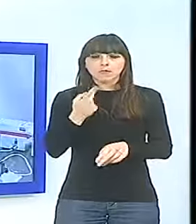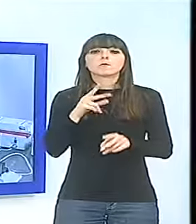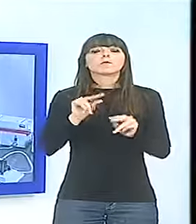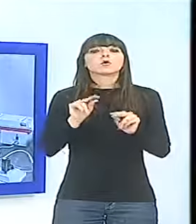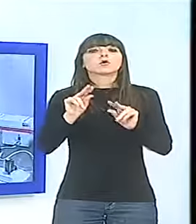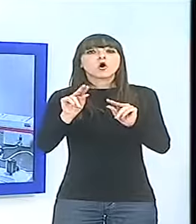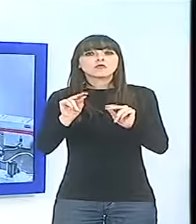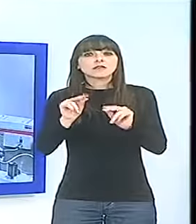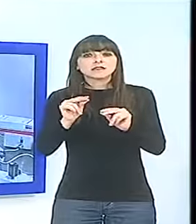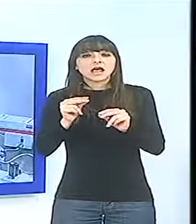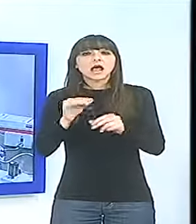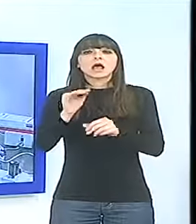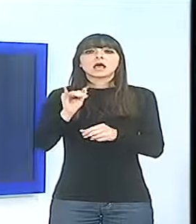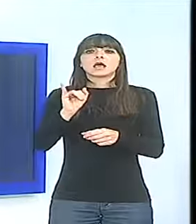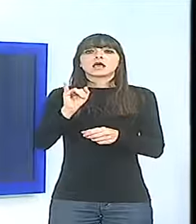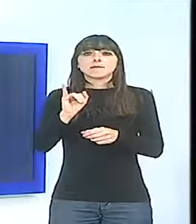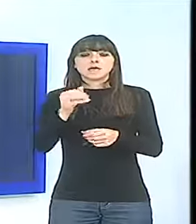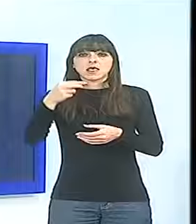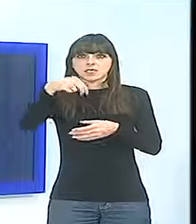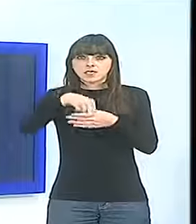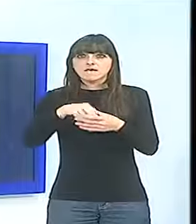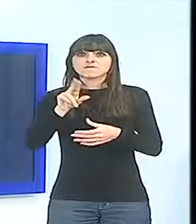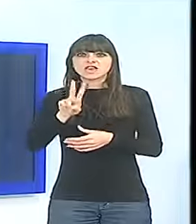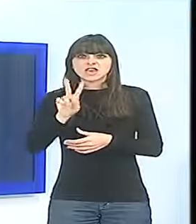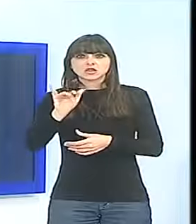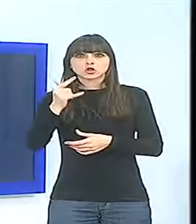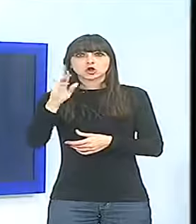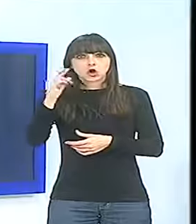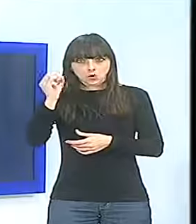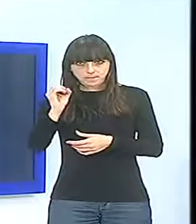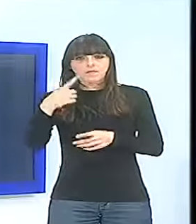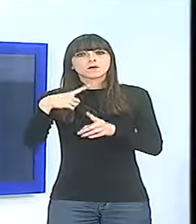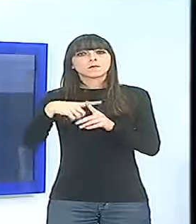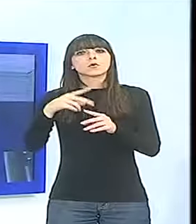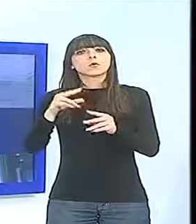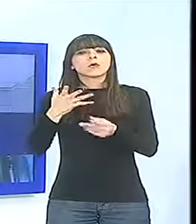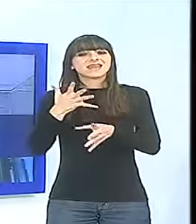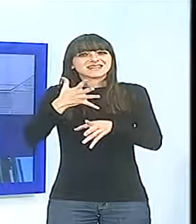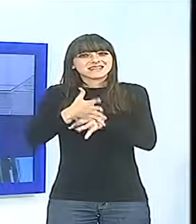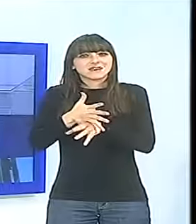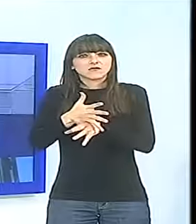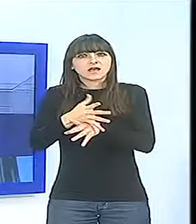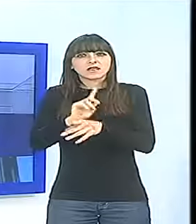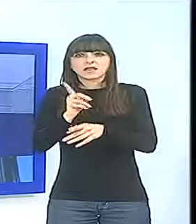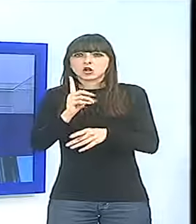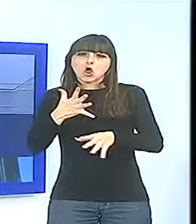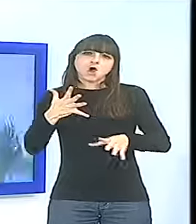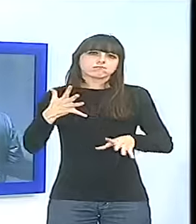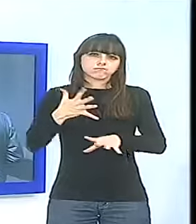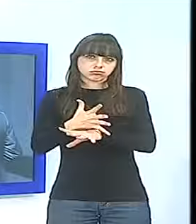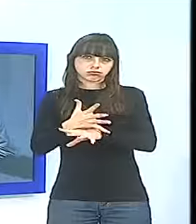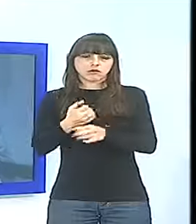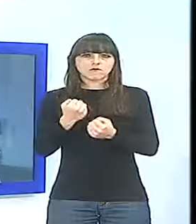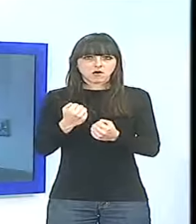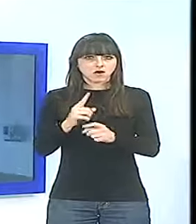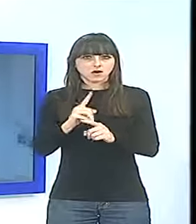in vitro e degli esami preparto, ma anche del settore ginecologico e degli interventi microinvasivi. L'appuntamento con